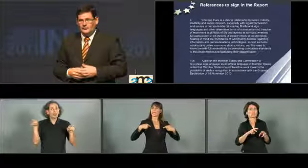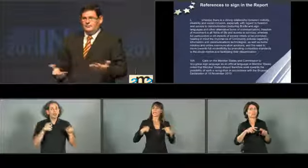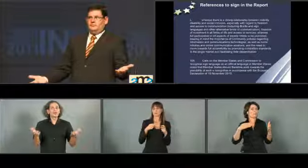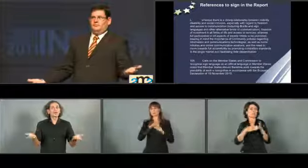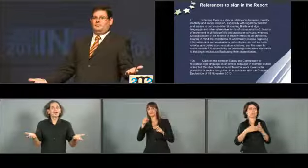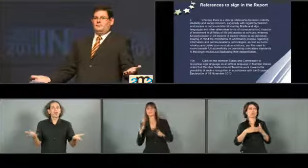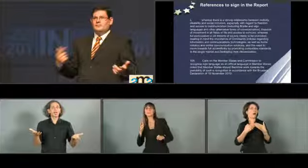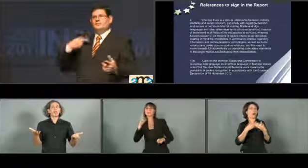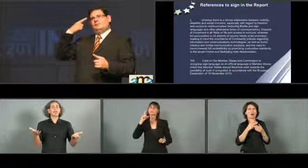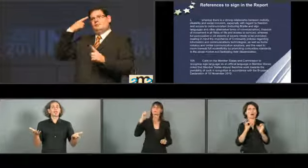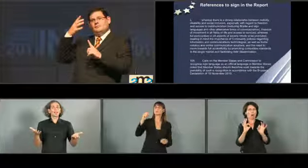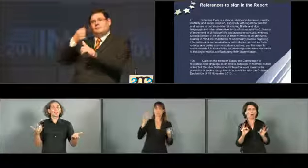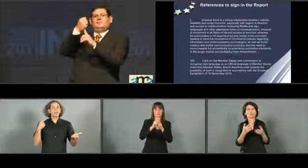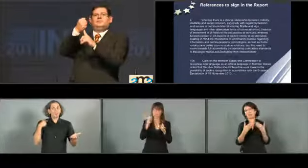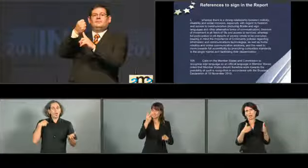pas